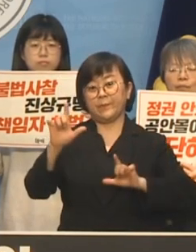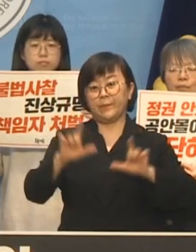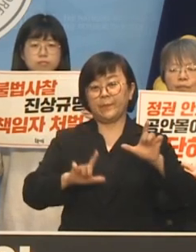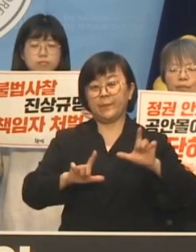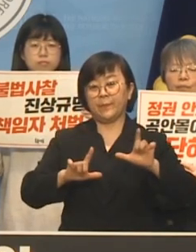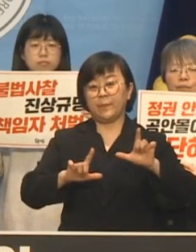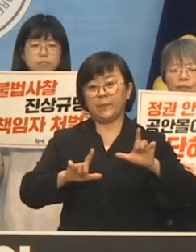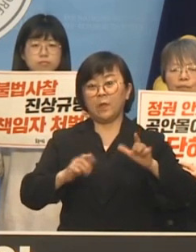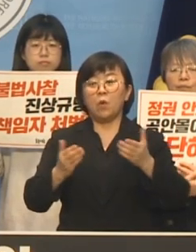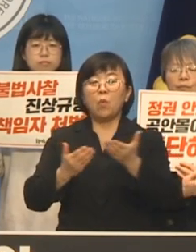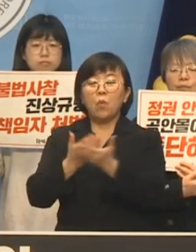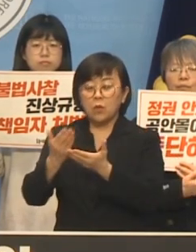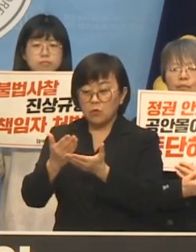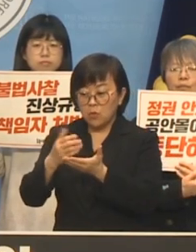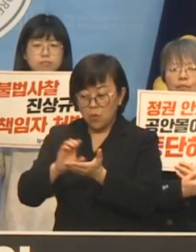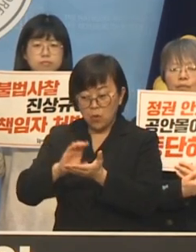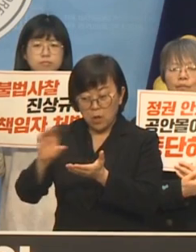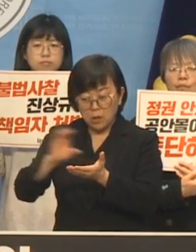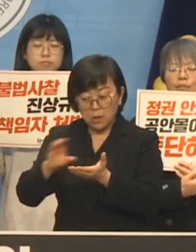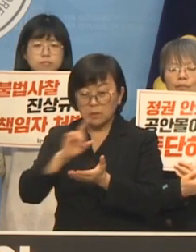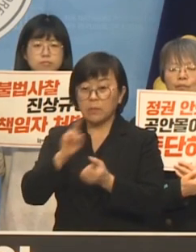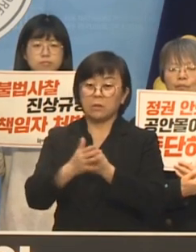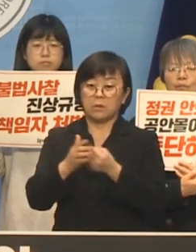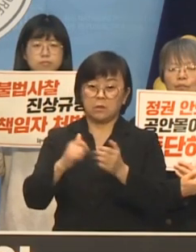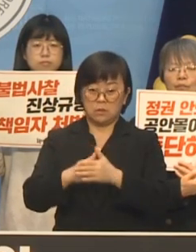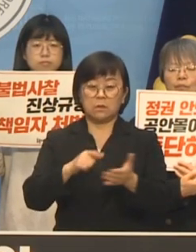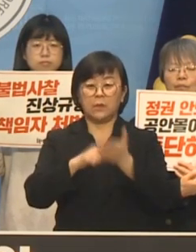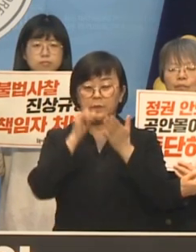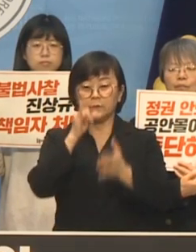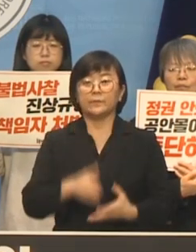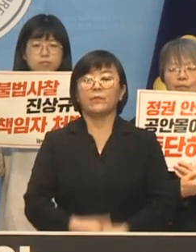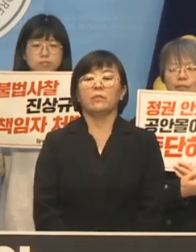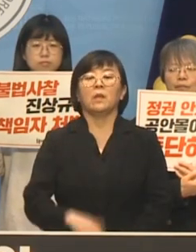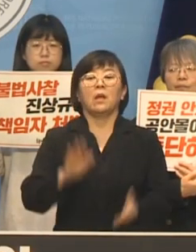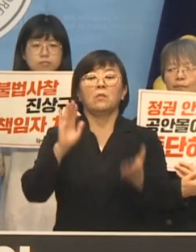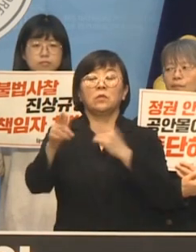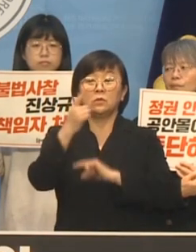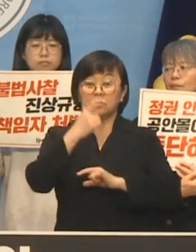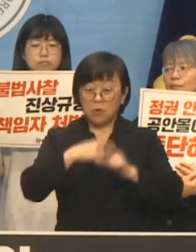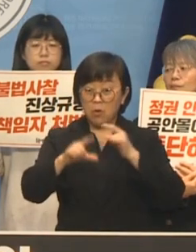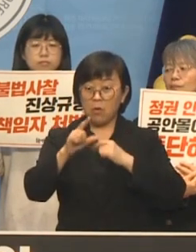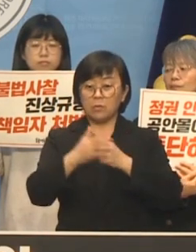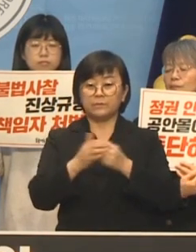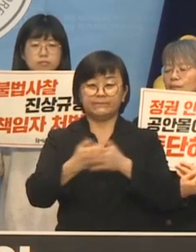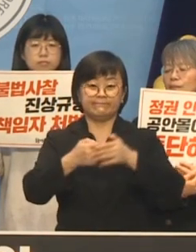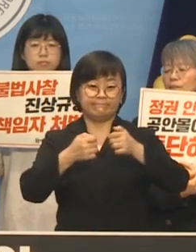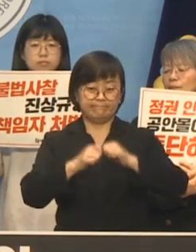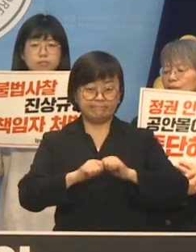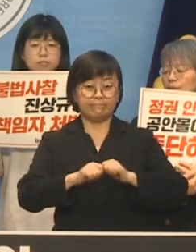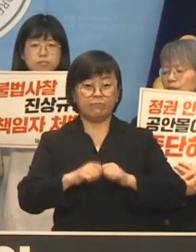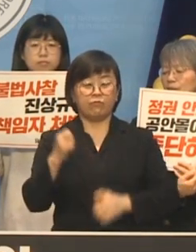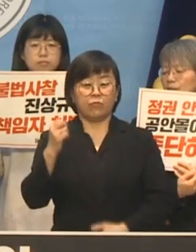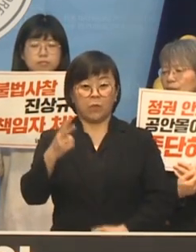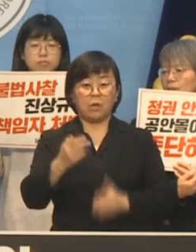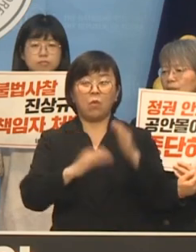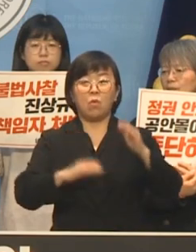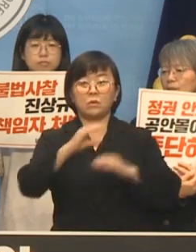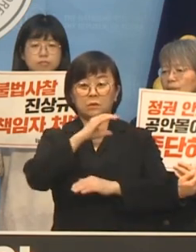나름대로 공유하면서 작업하고 있다는 것이 드러났습니다. 앞으로 보다 더욱더 자세히 그리고